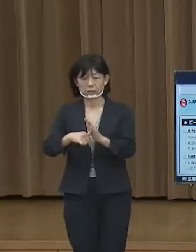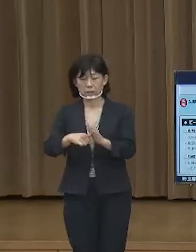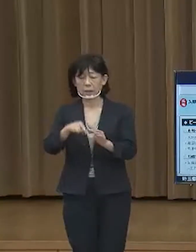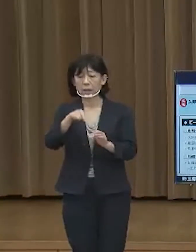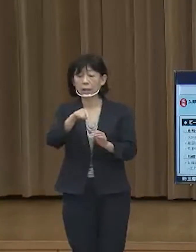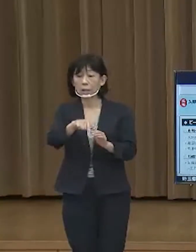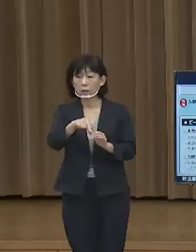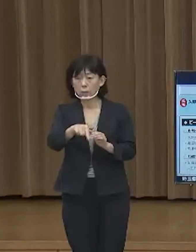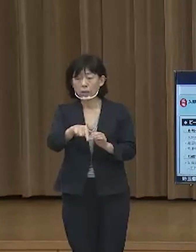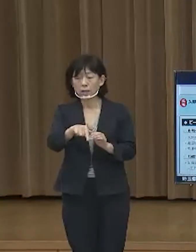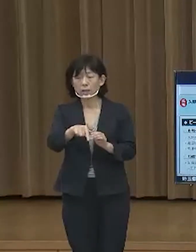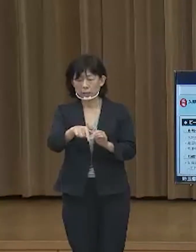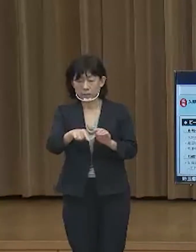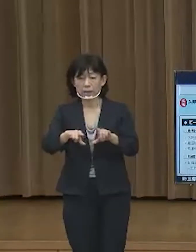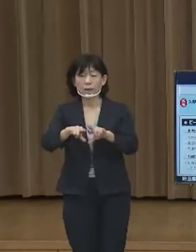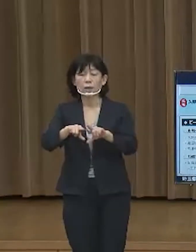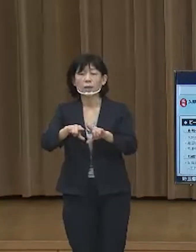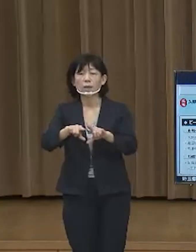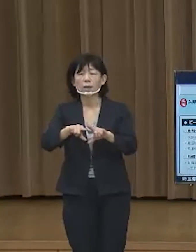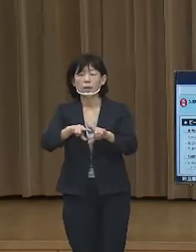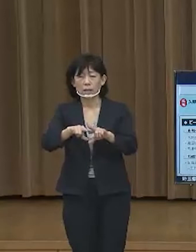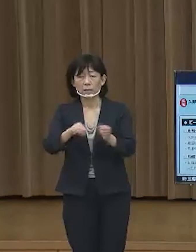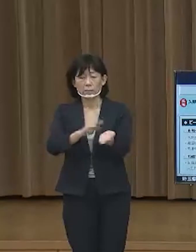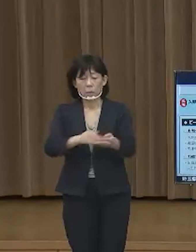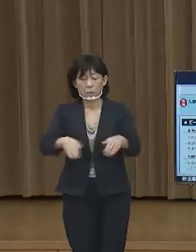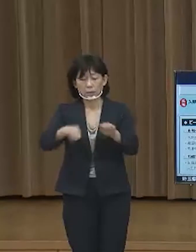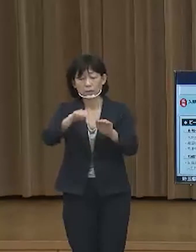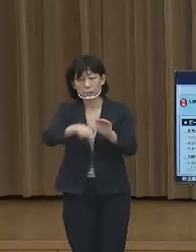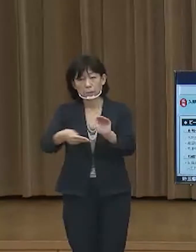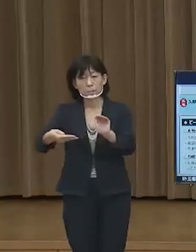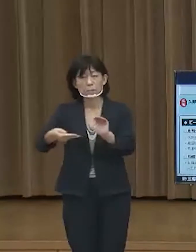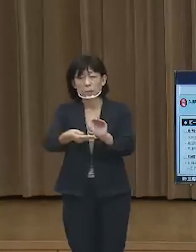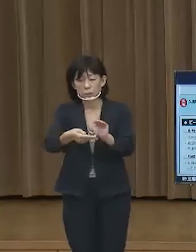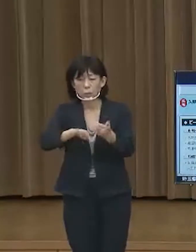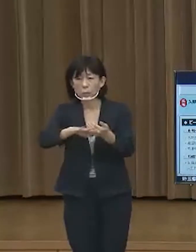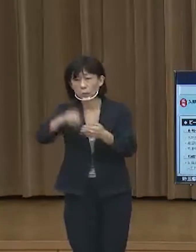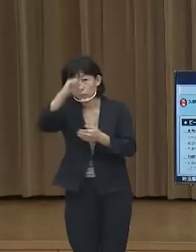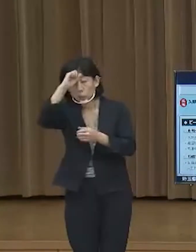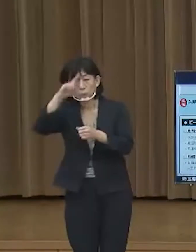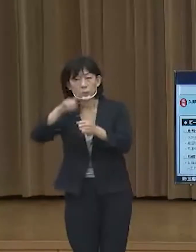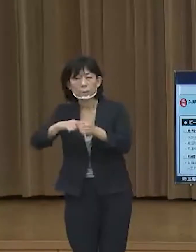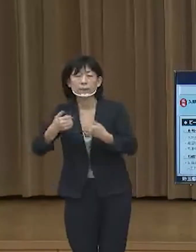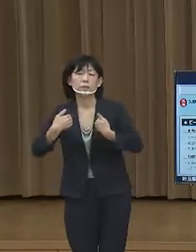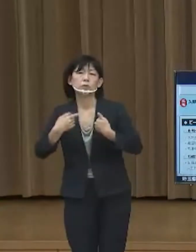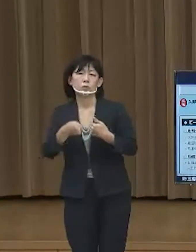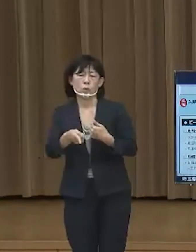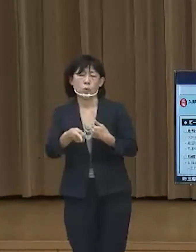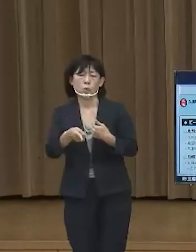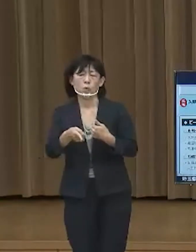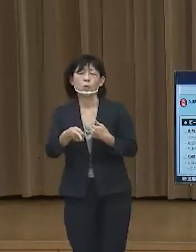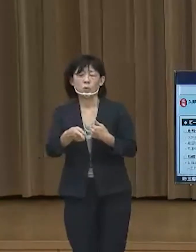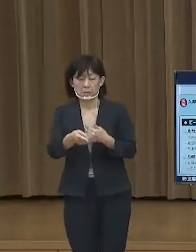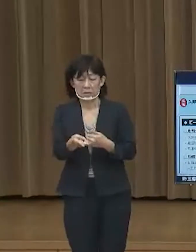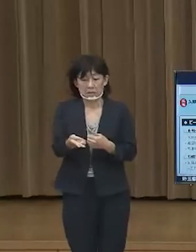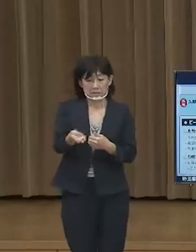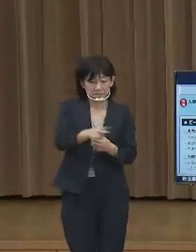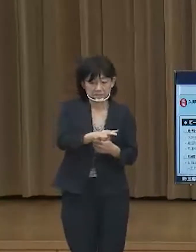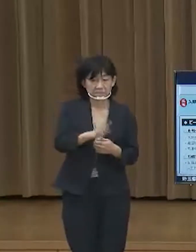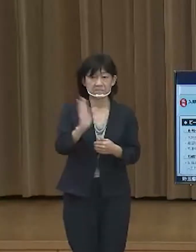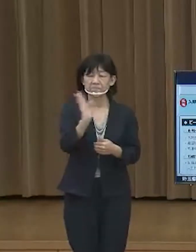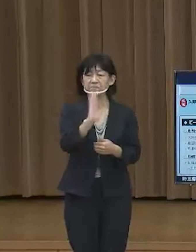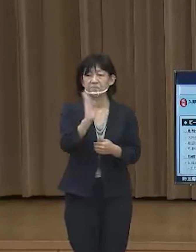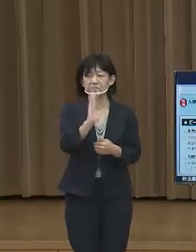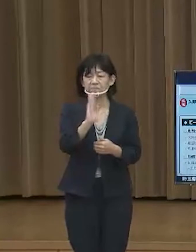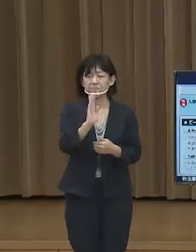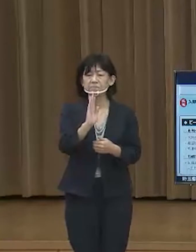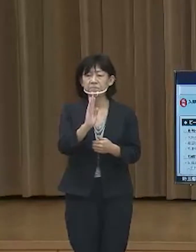床をこれ以上圧迫しないようにし、新型コロナウイルス感染症用の病床と一般医療の